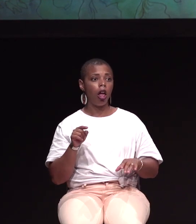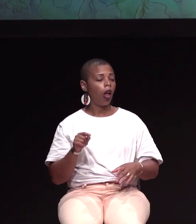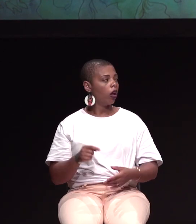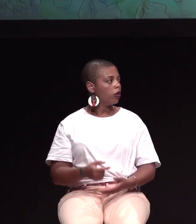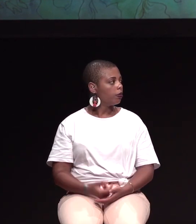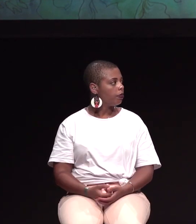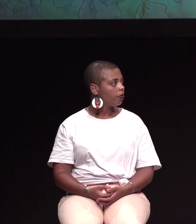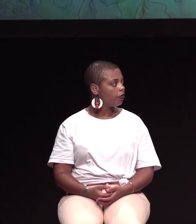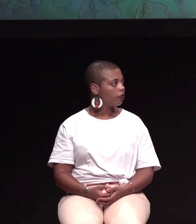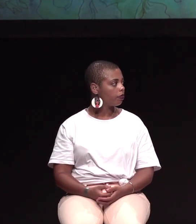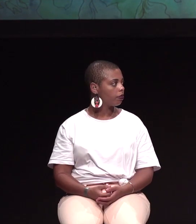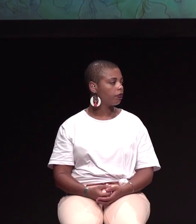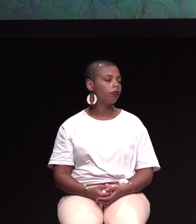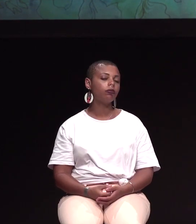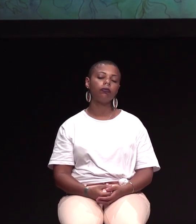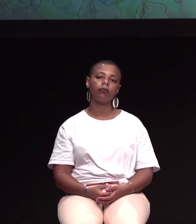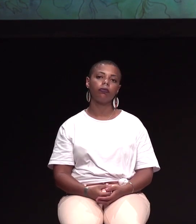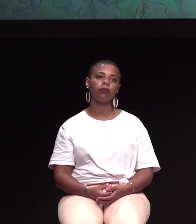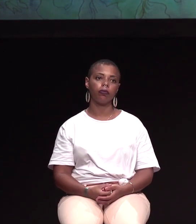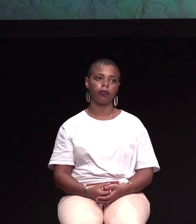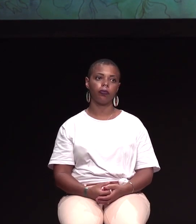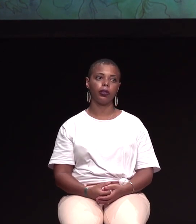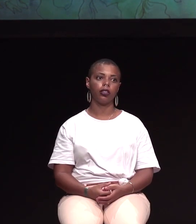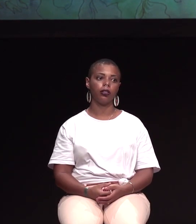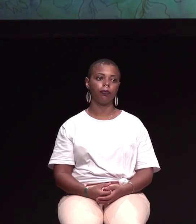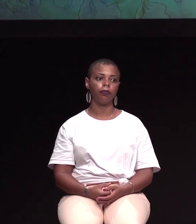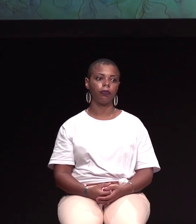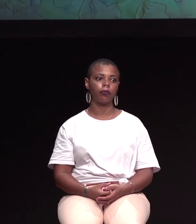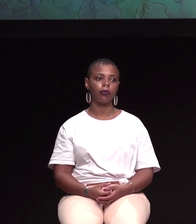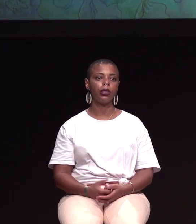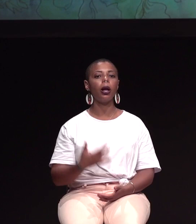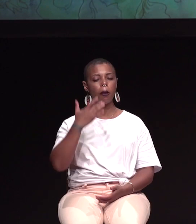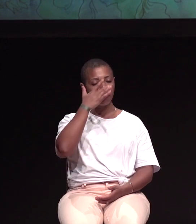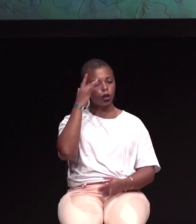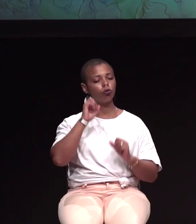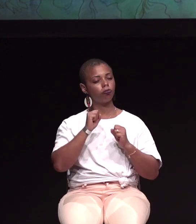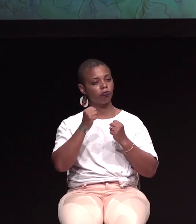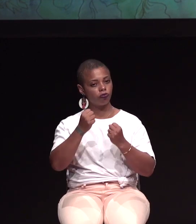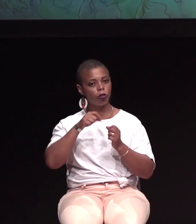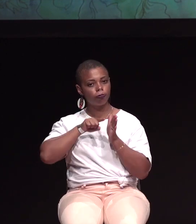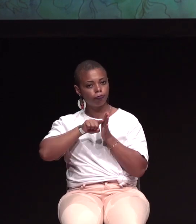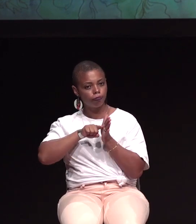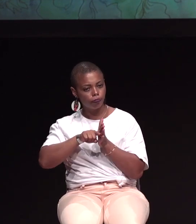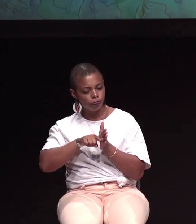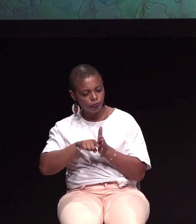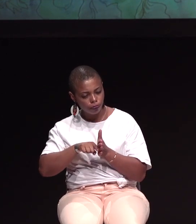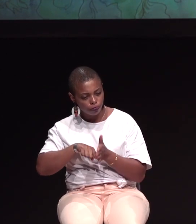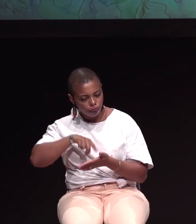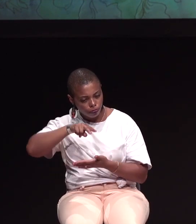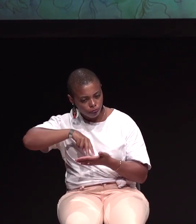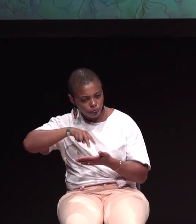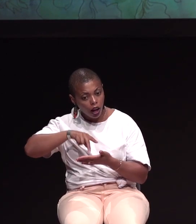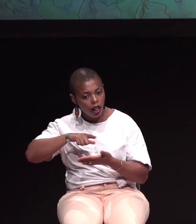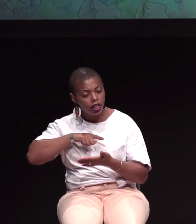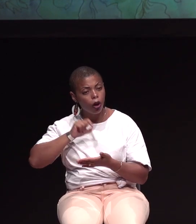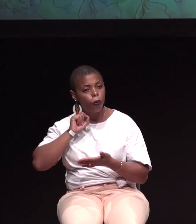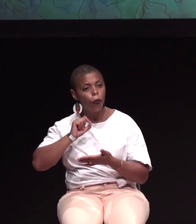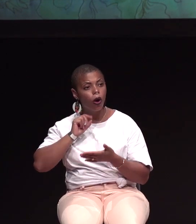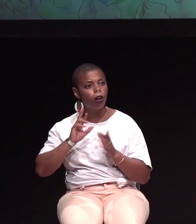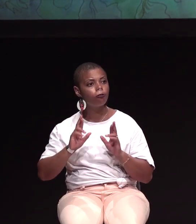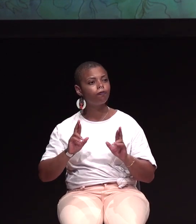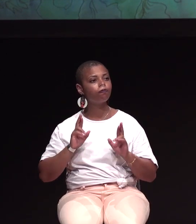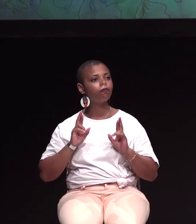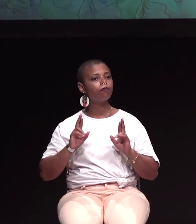por parte de quem se dedica a esses estudos, uma expectativa de